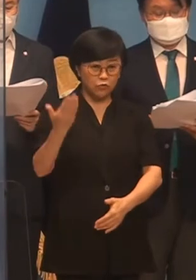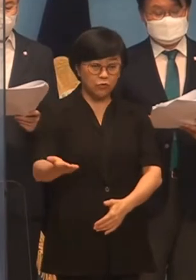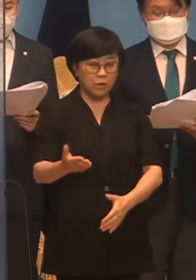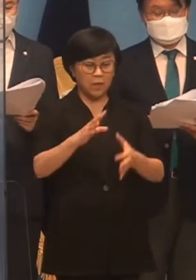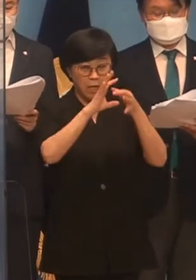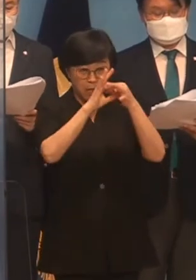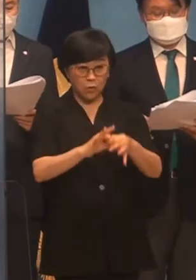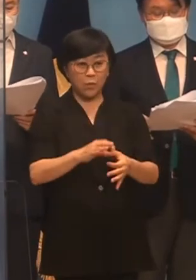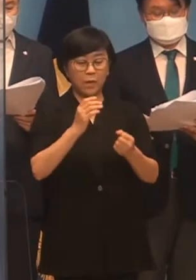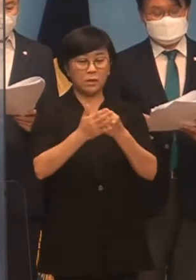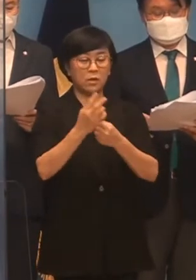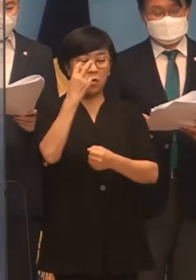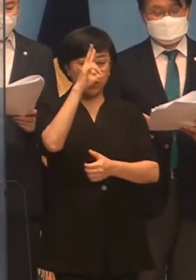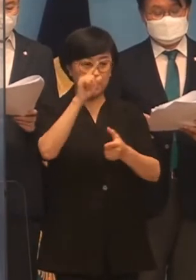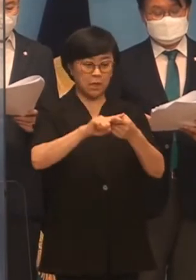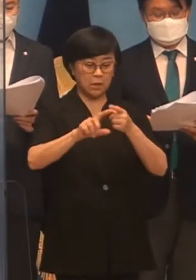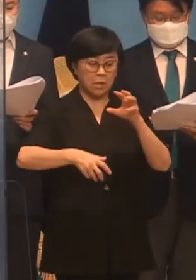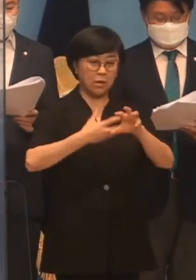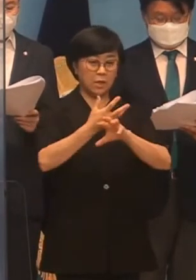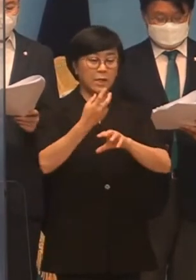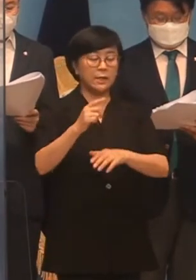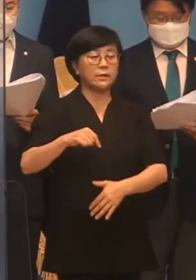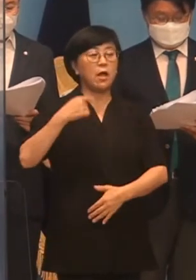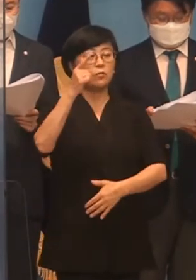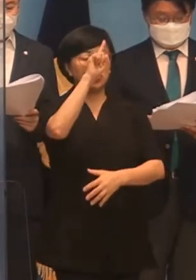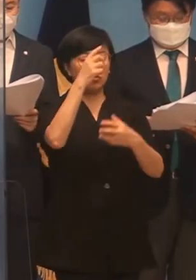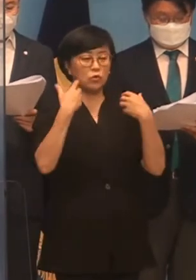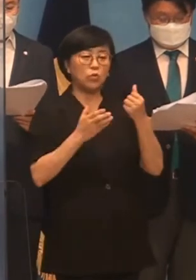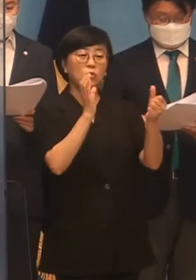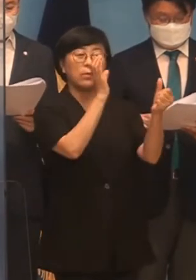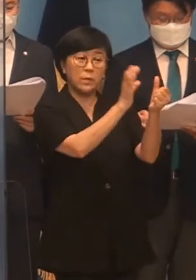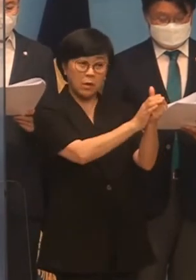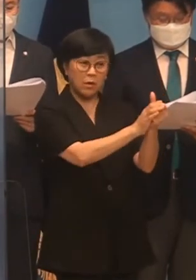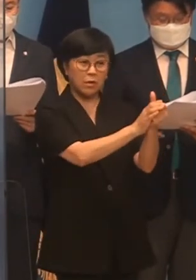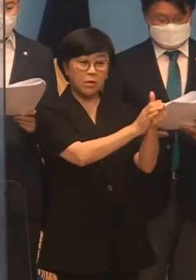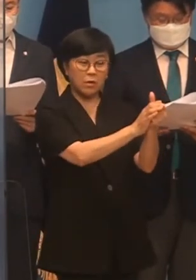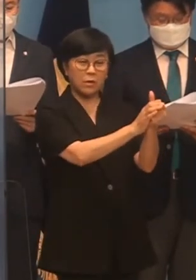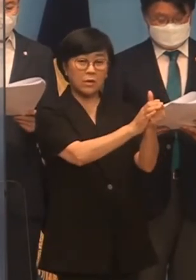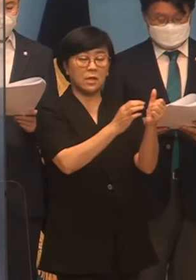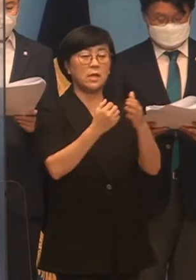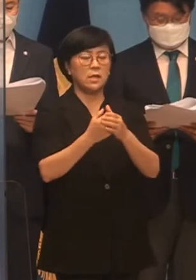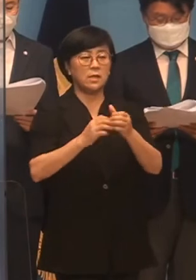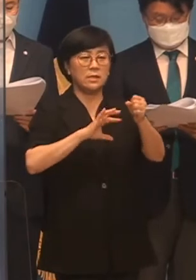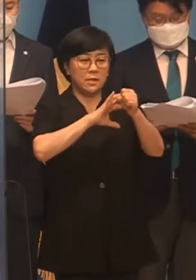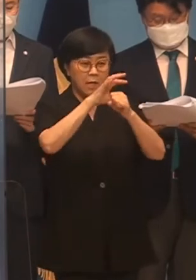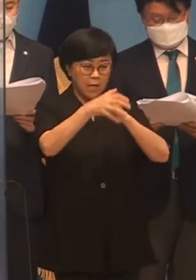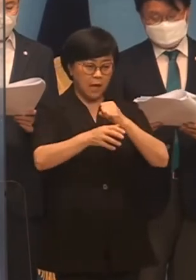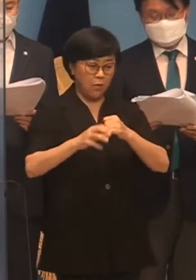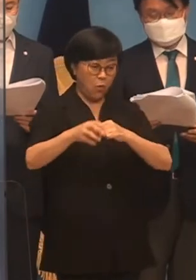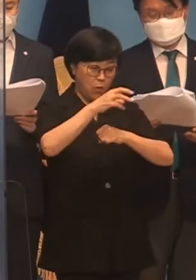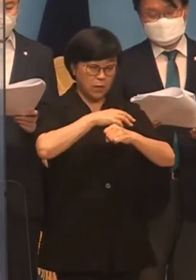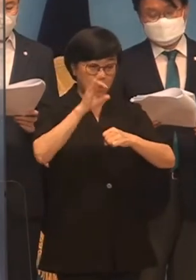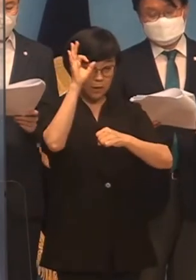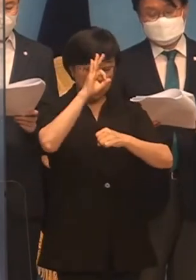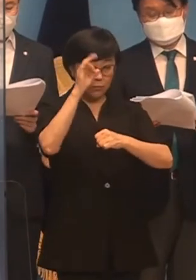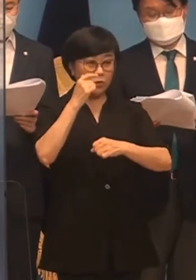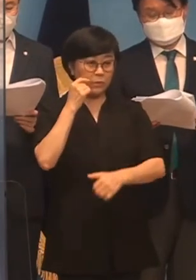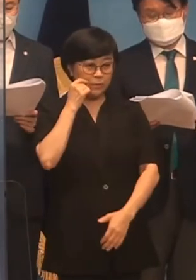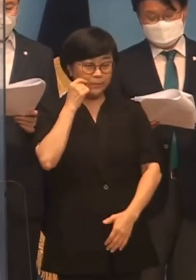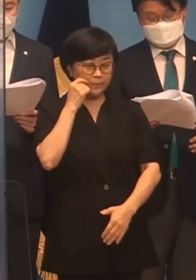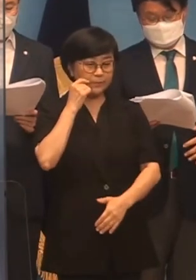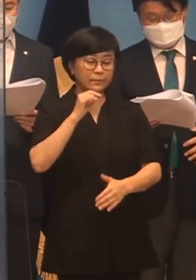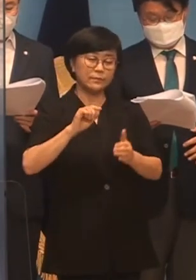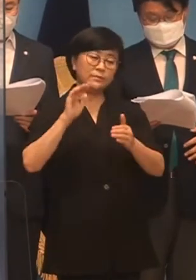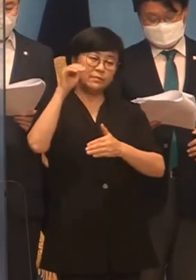것입니까? 검찰개혁을 다음 정부의 과제로 또 넘겨야 합니까? 세계 어디에서도 찾아볼 수 없는